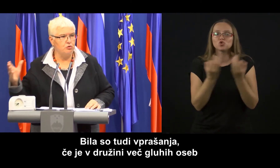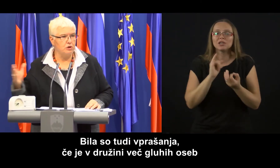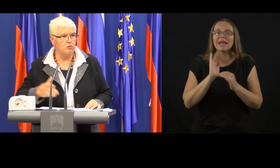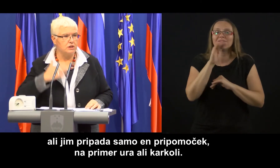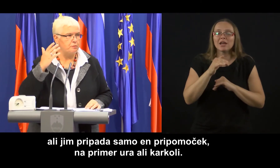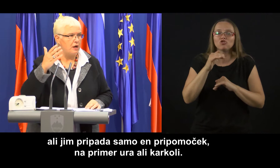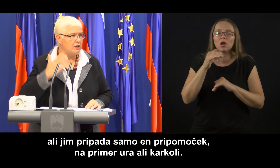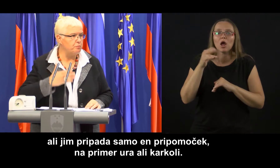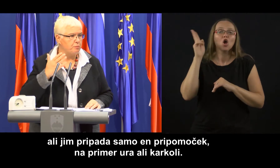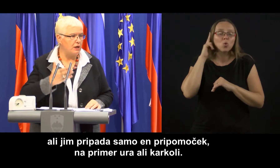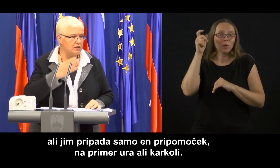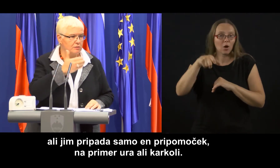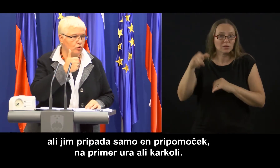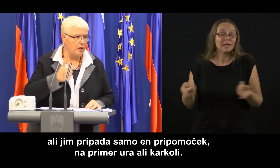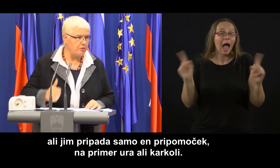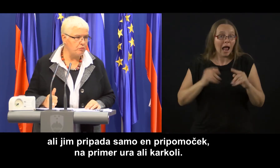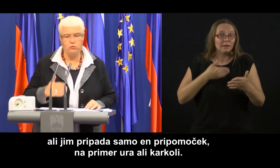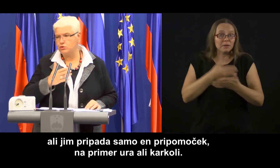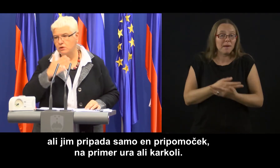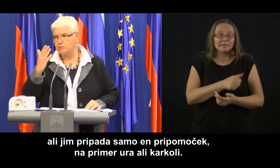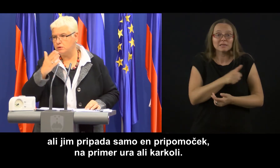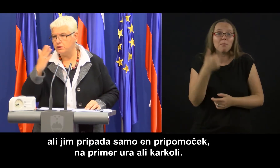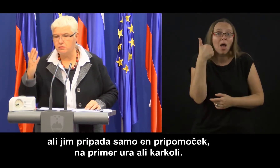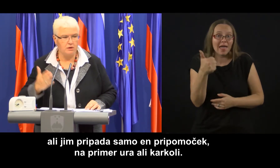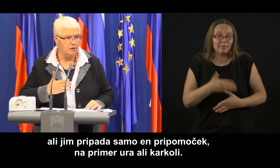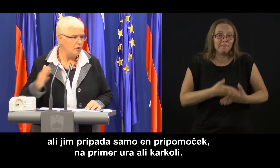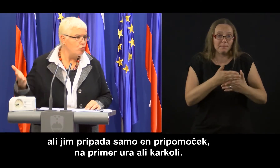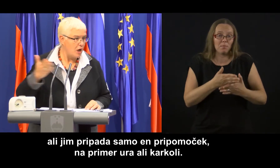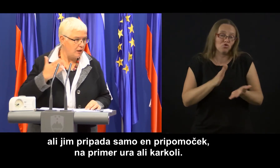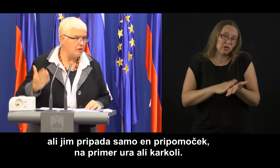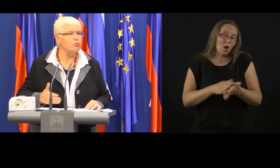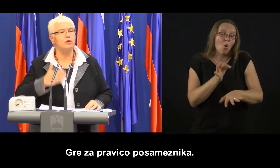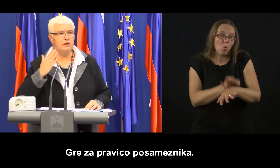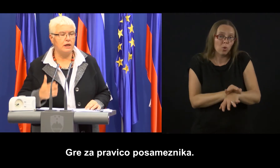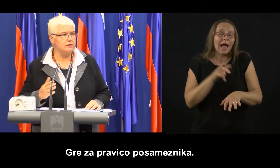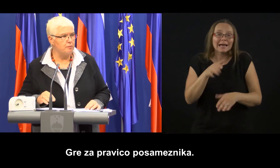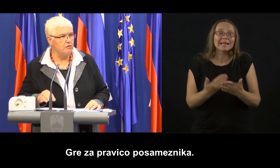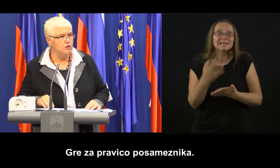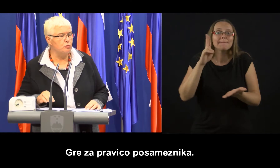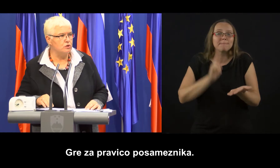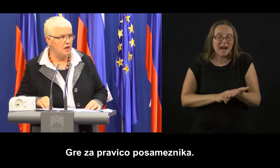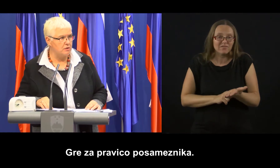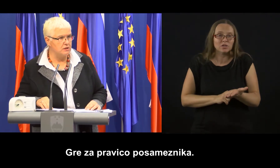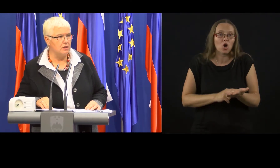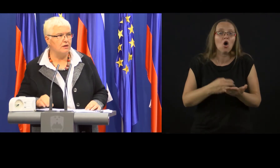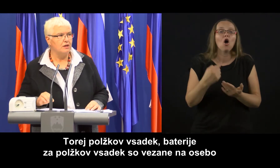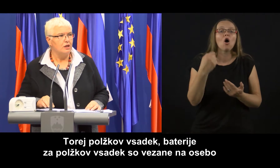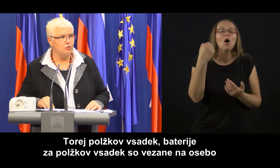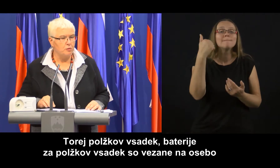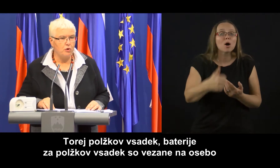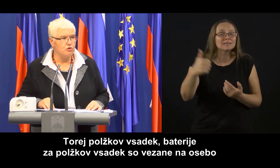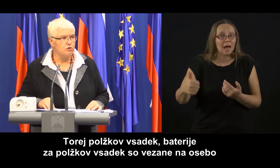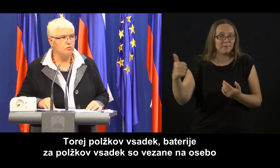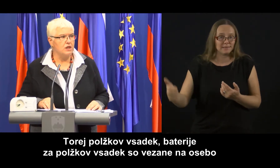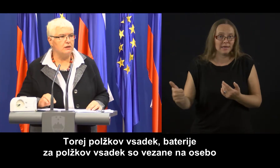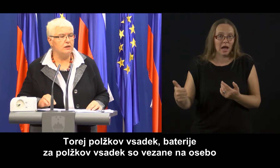več gluhih oseb ali jim pripada samo en pripomoček, naprimer ura ali karkoli, gre za pravico posameznika.